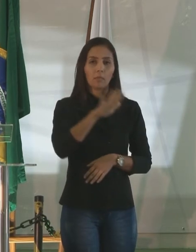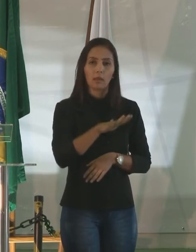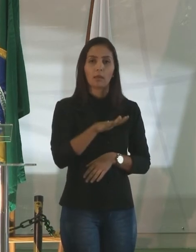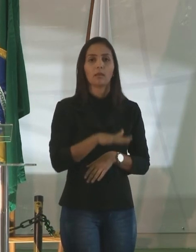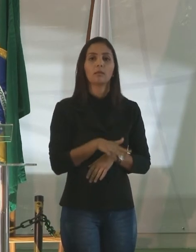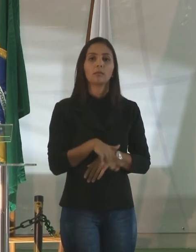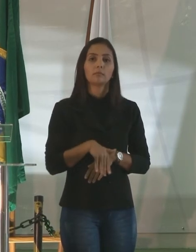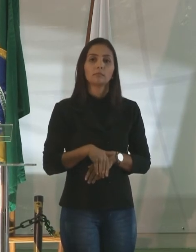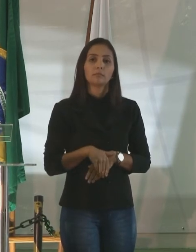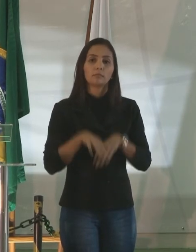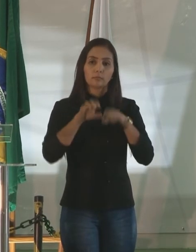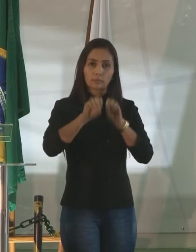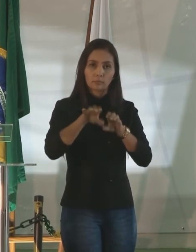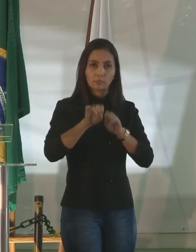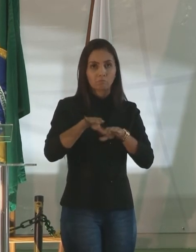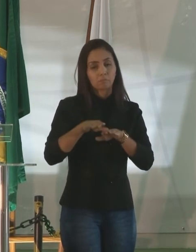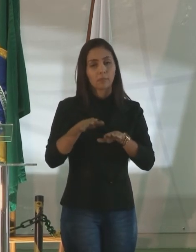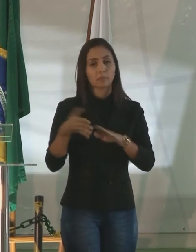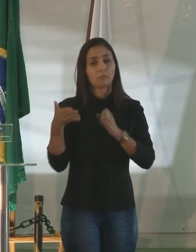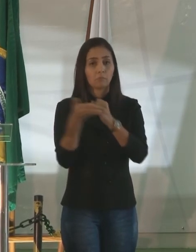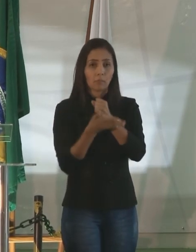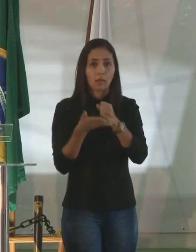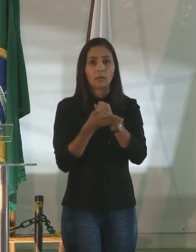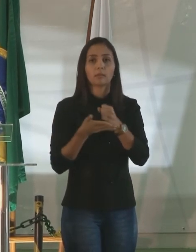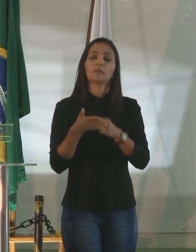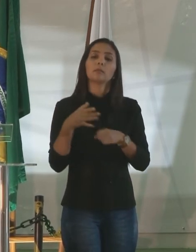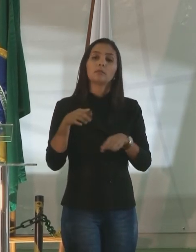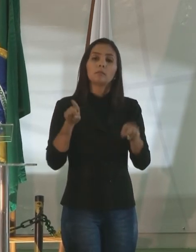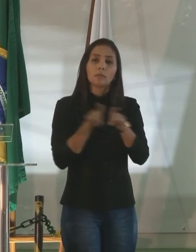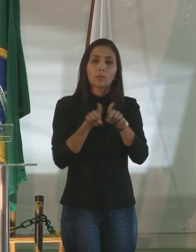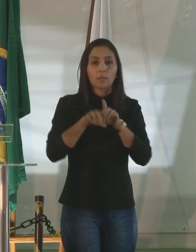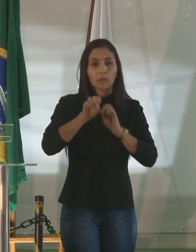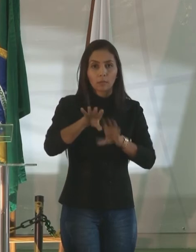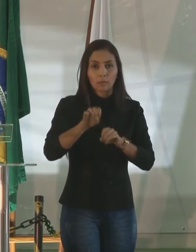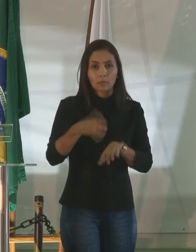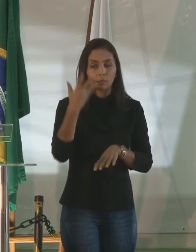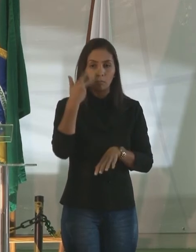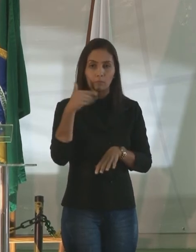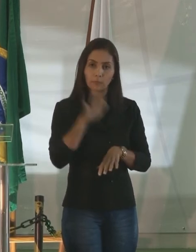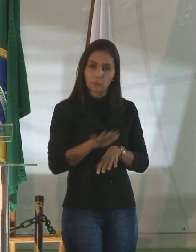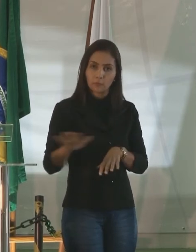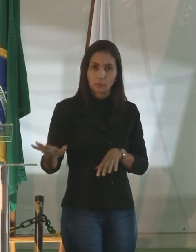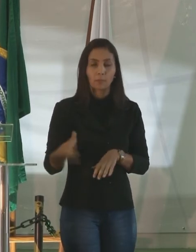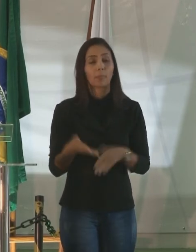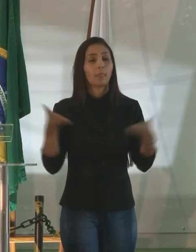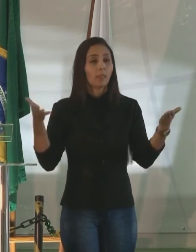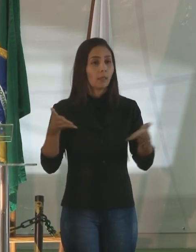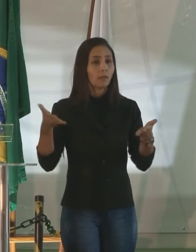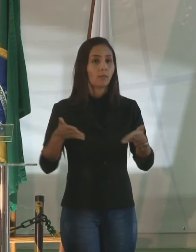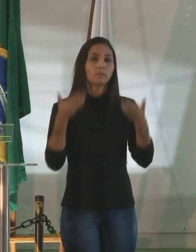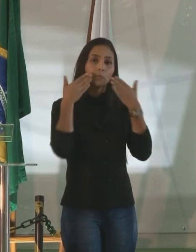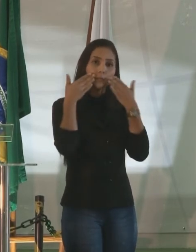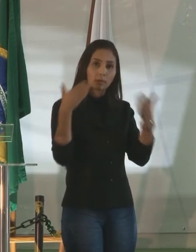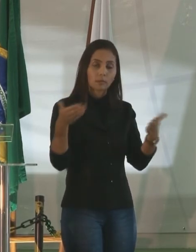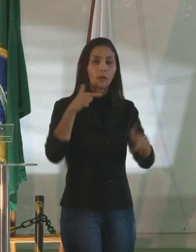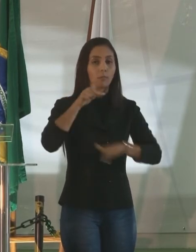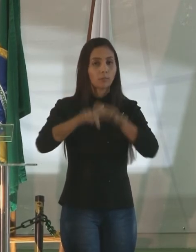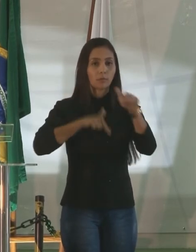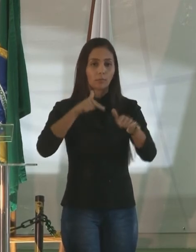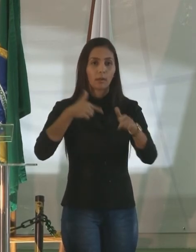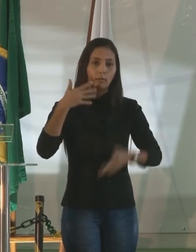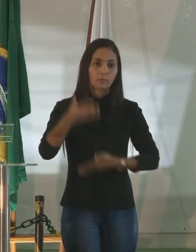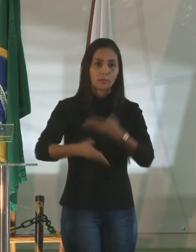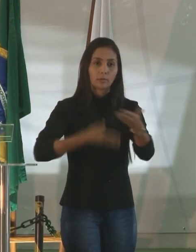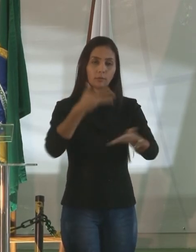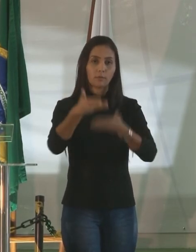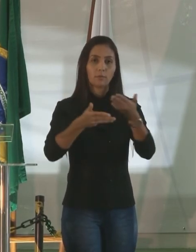definido em relação à educação básica, educação infantil, ensino fundamental 1 e 2. E agora a gente vai apresentar um pouquinho do trabalho que a gente tem desenvolvido